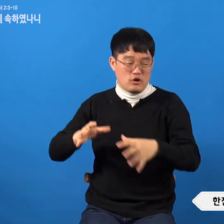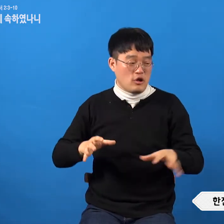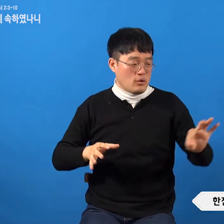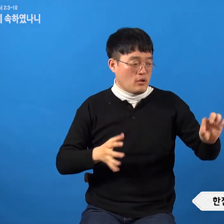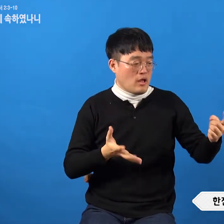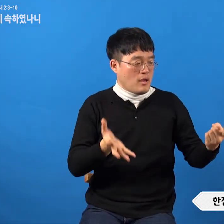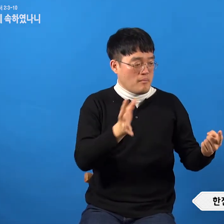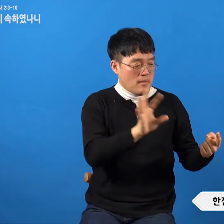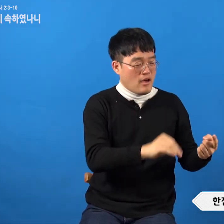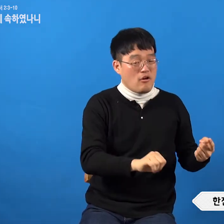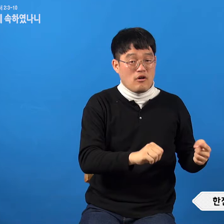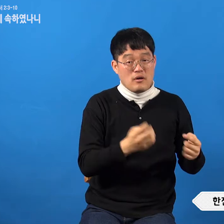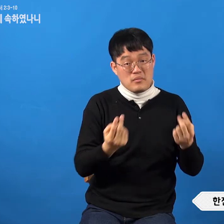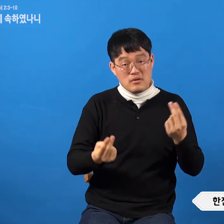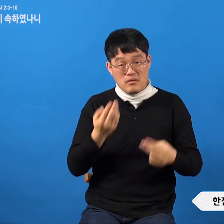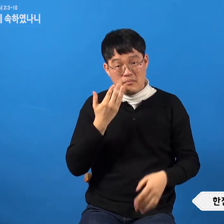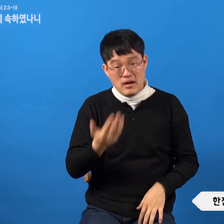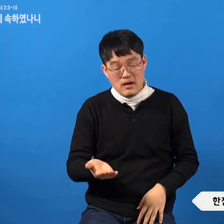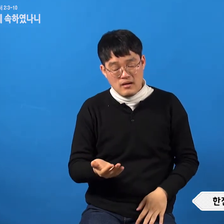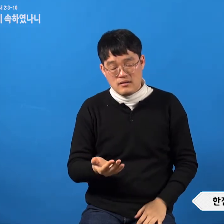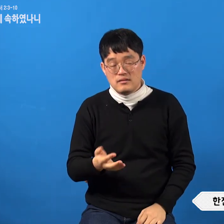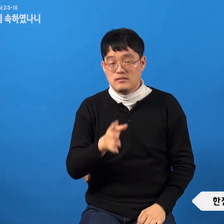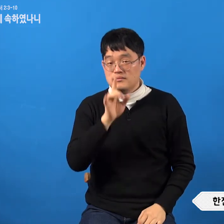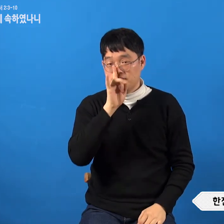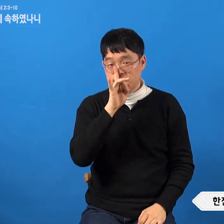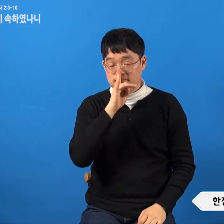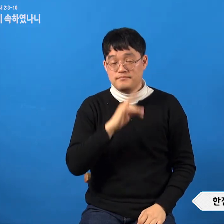100억하고 비교라도 할 수 있겠습니까?